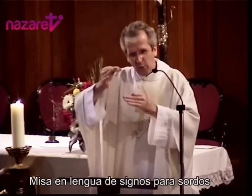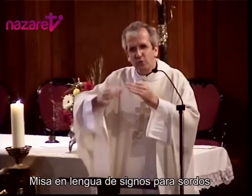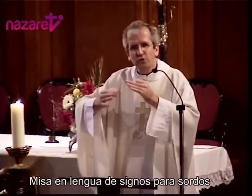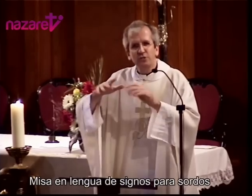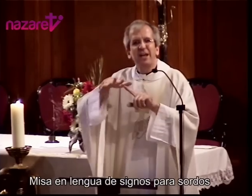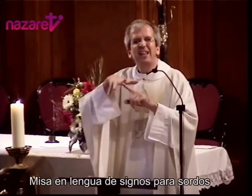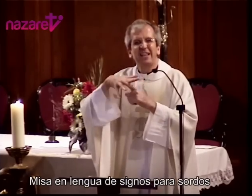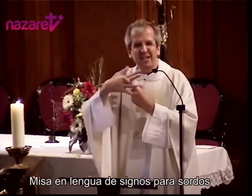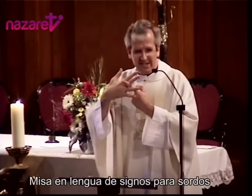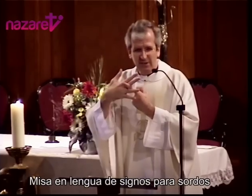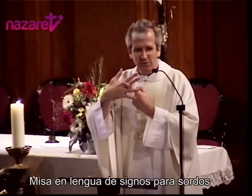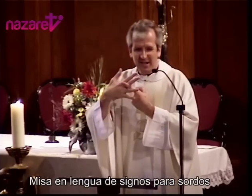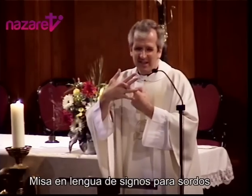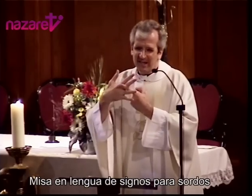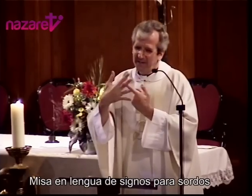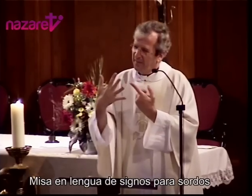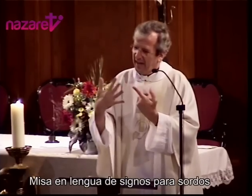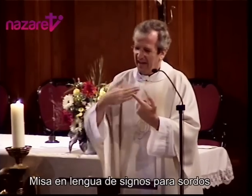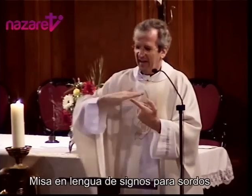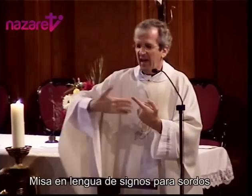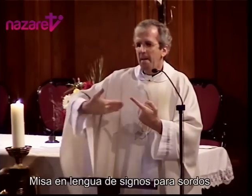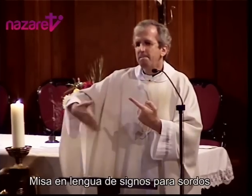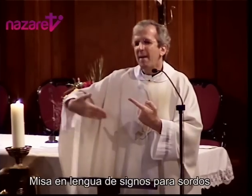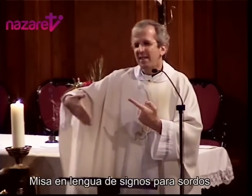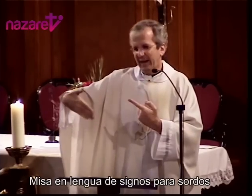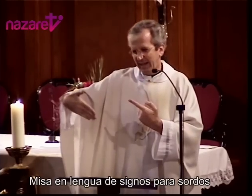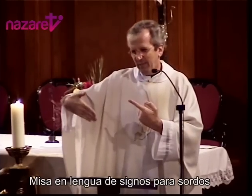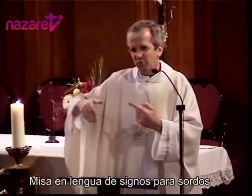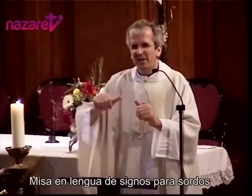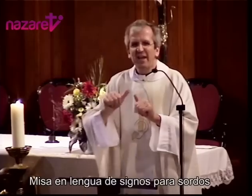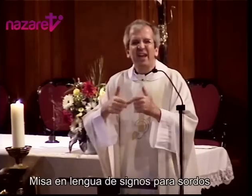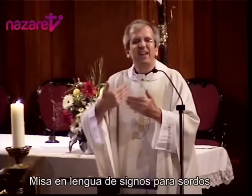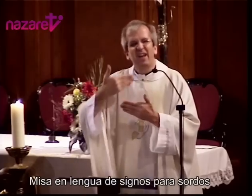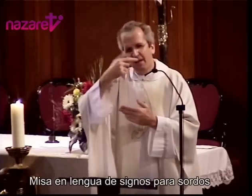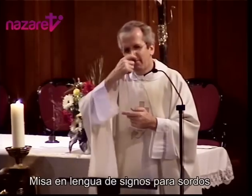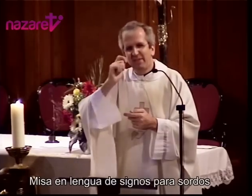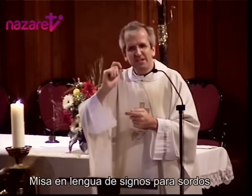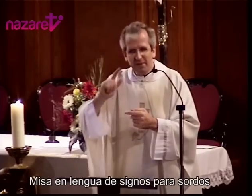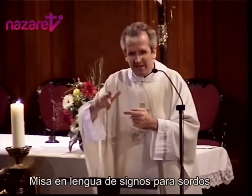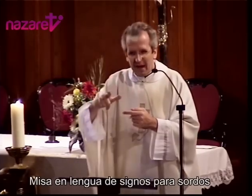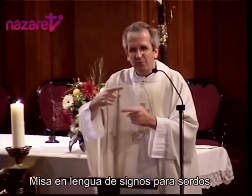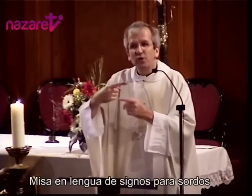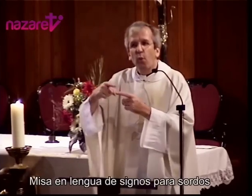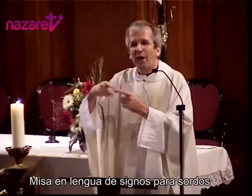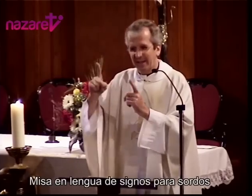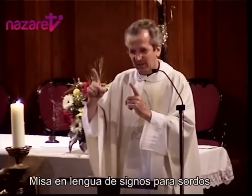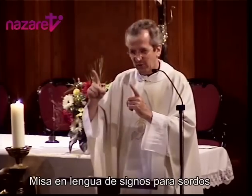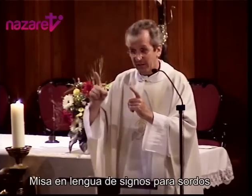justos en tantas circunstancias en que maltratamos, en que despreciamos cuantas cosas.